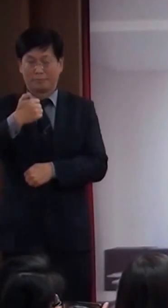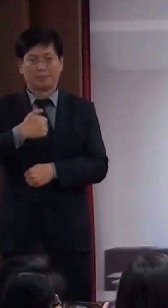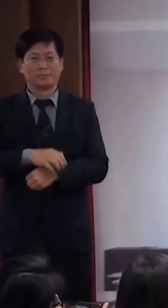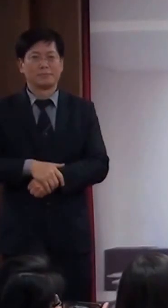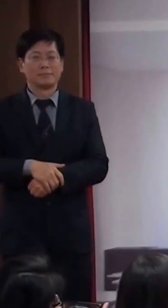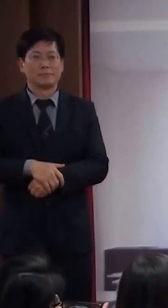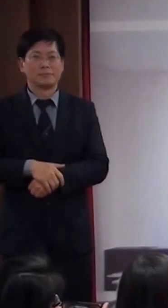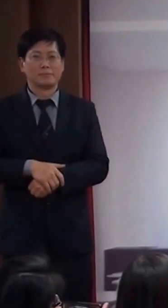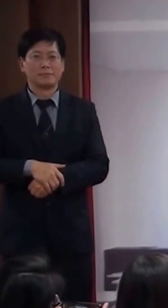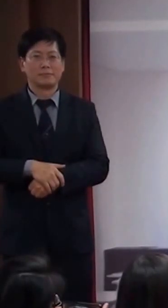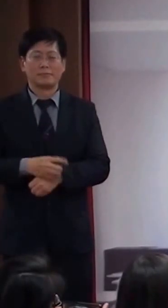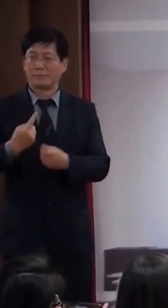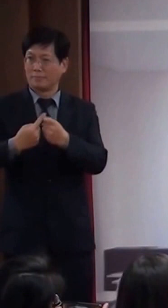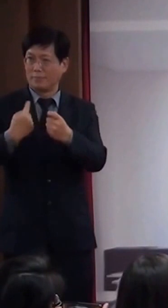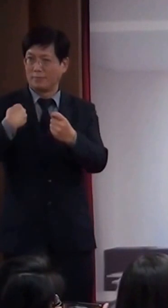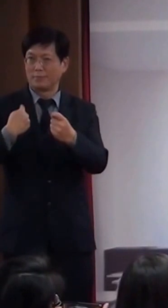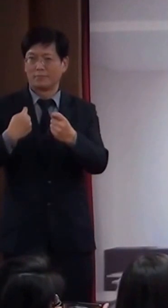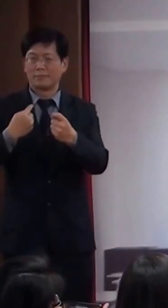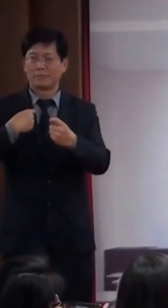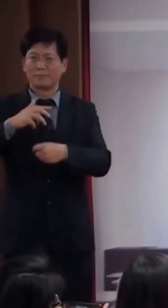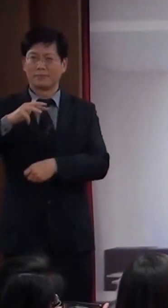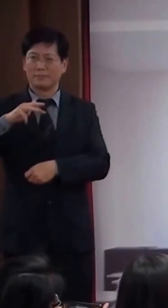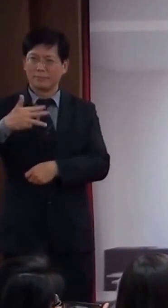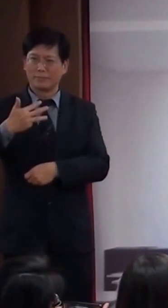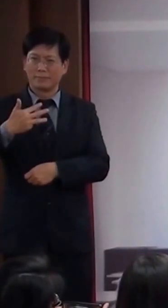850万余件。好，那跟去年的